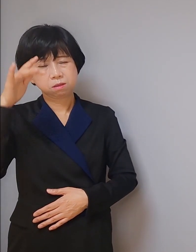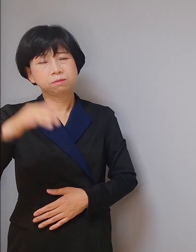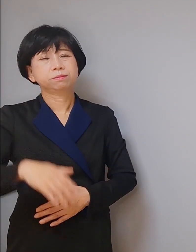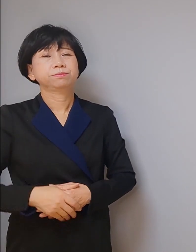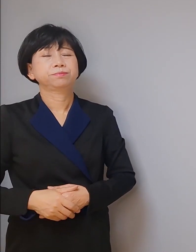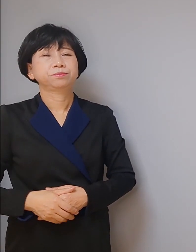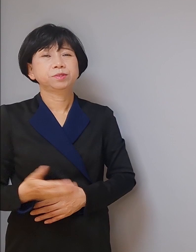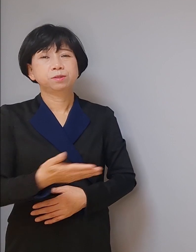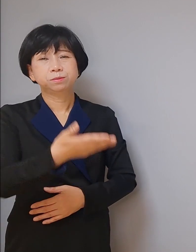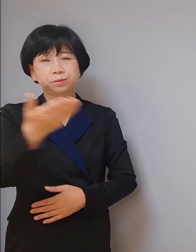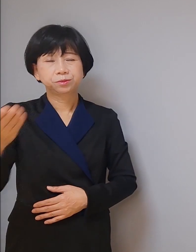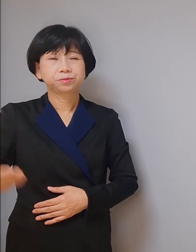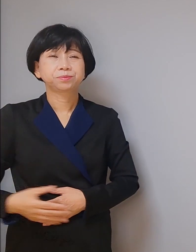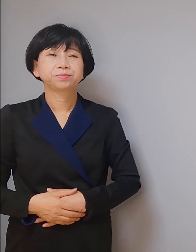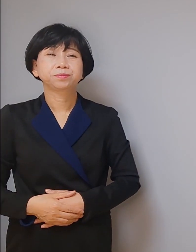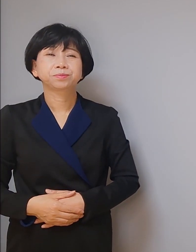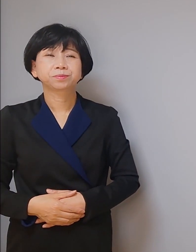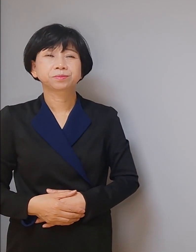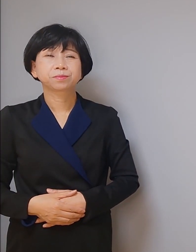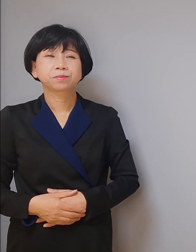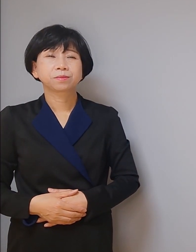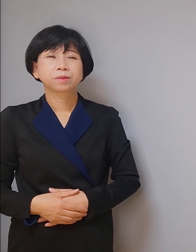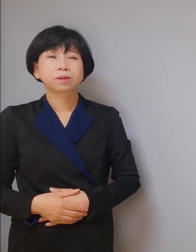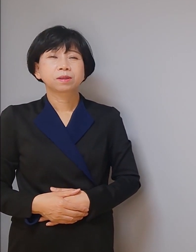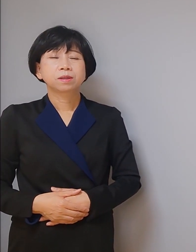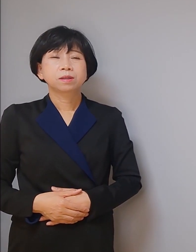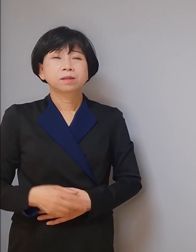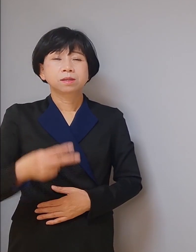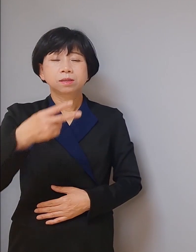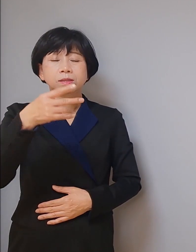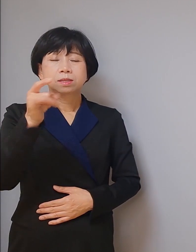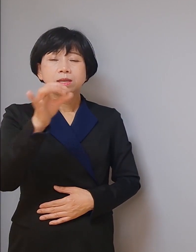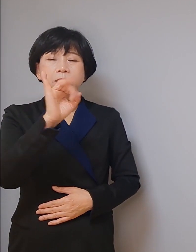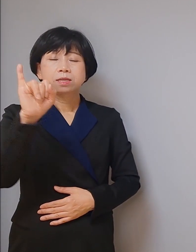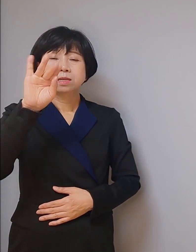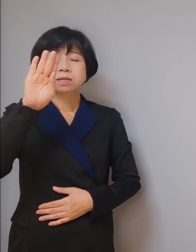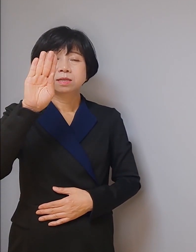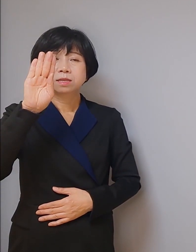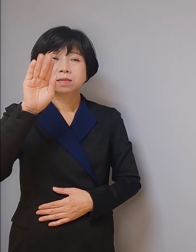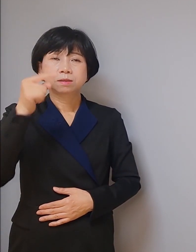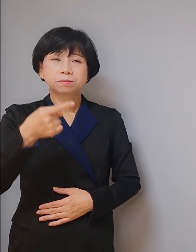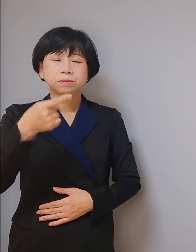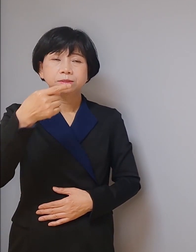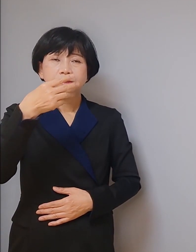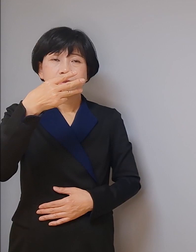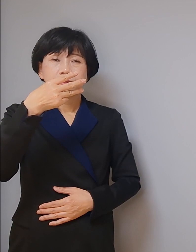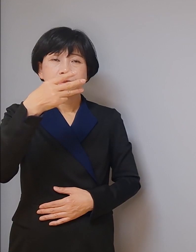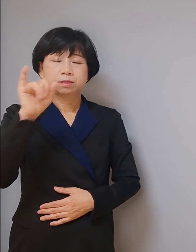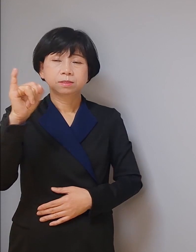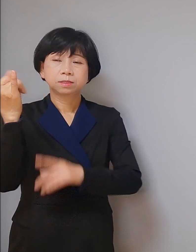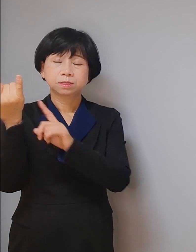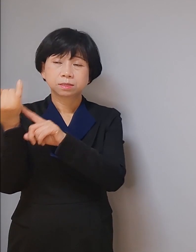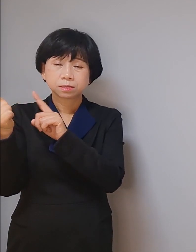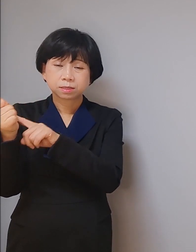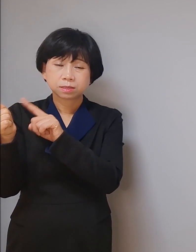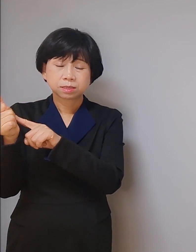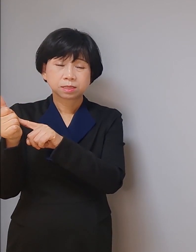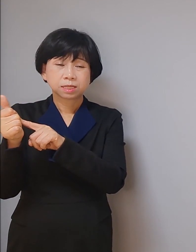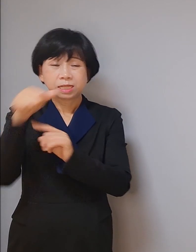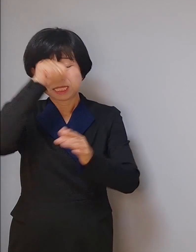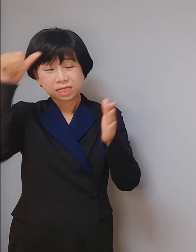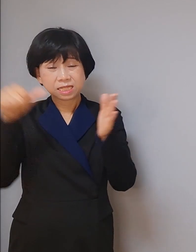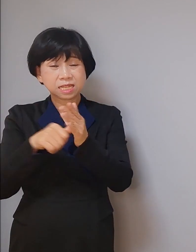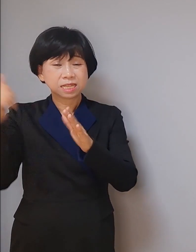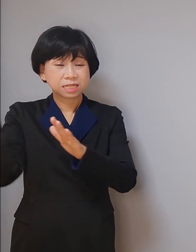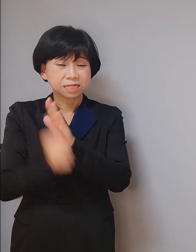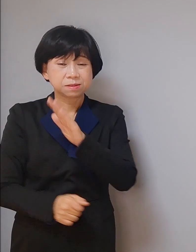사랑하는 성도 여러분, 데이비드 브레이너들은 실패한 인생을 산 것일까요?